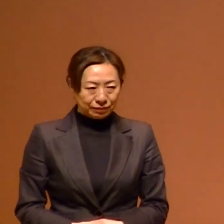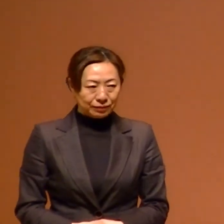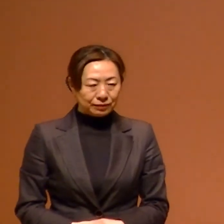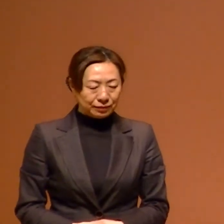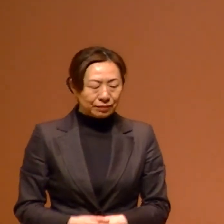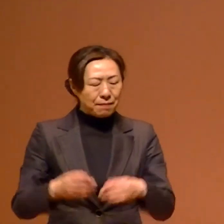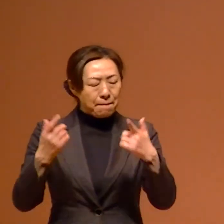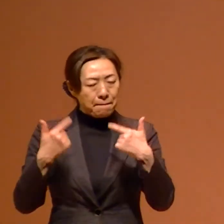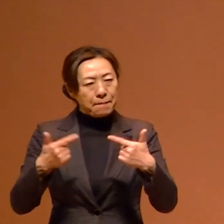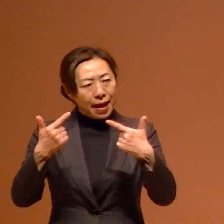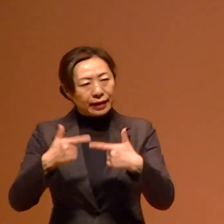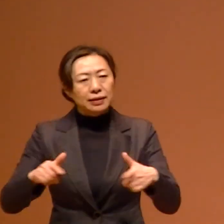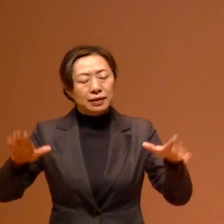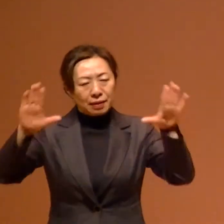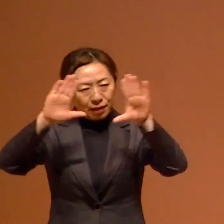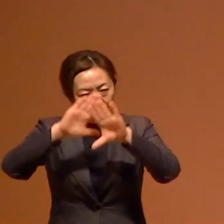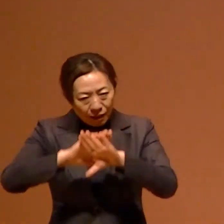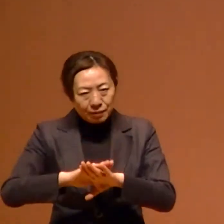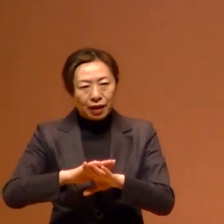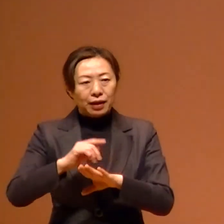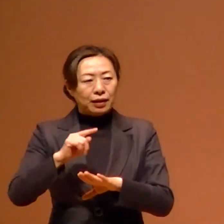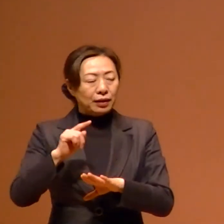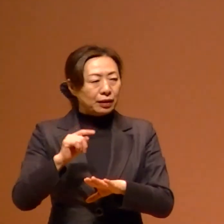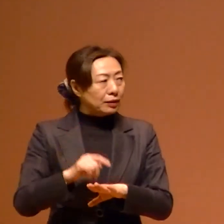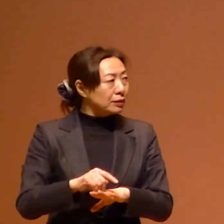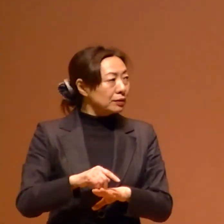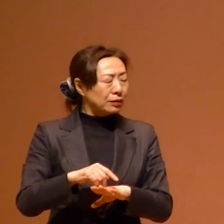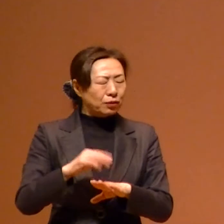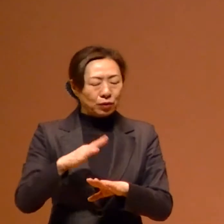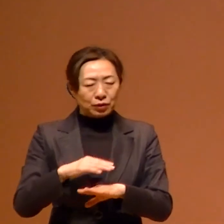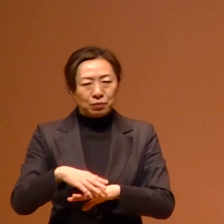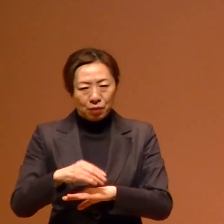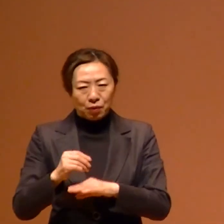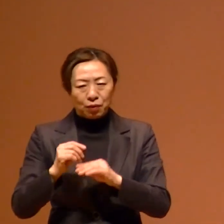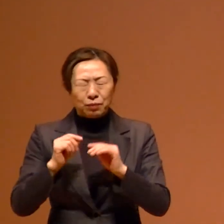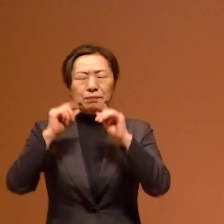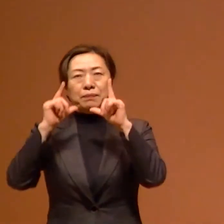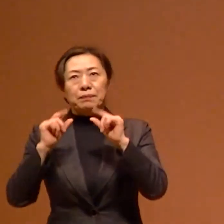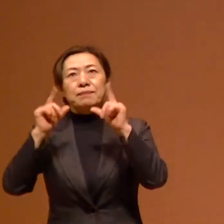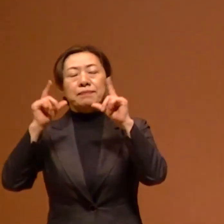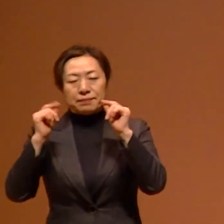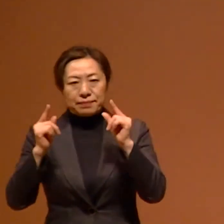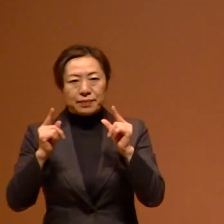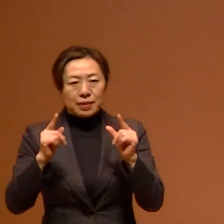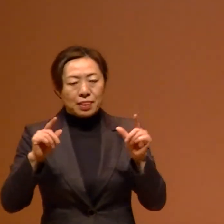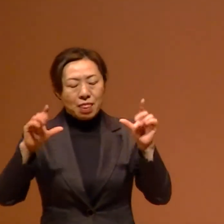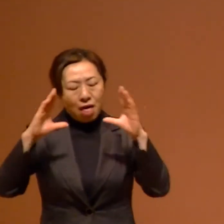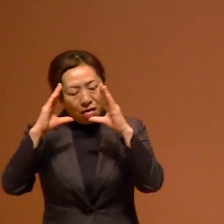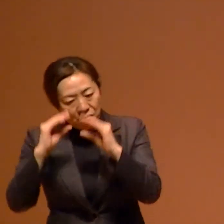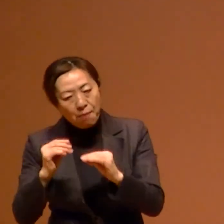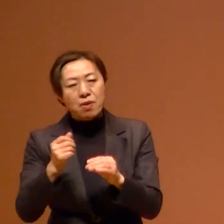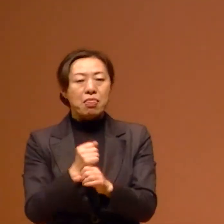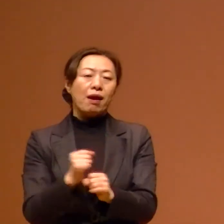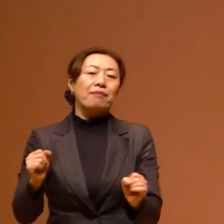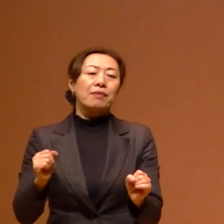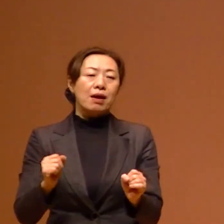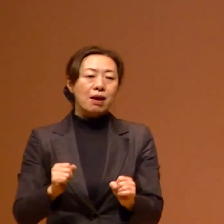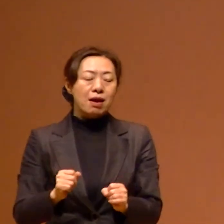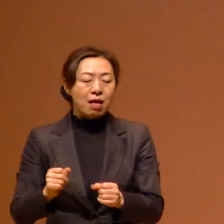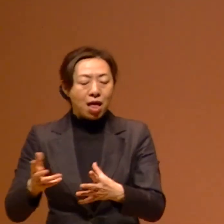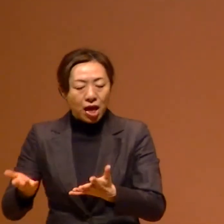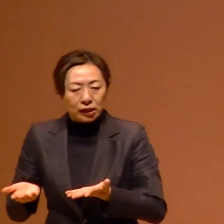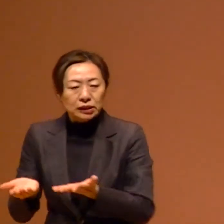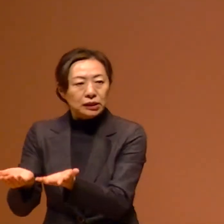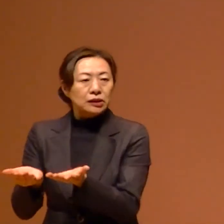前の晩すっごい胸騒ぎで一睡もしてなかったんですね。で地震が